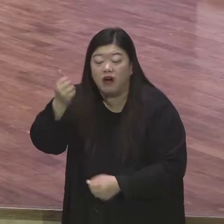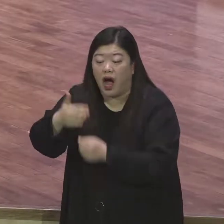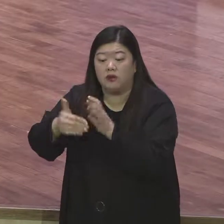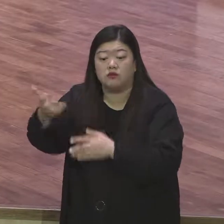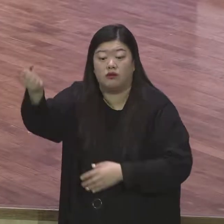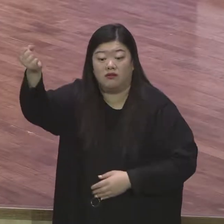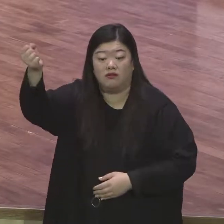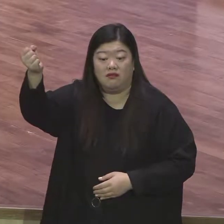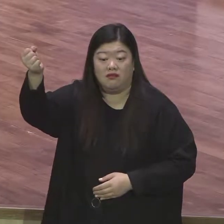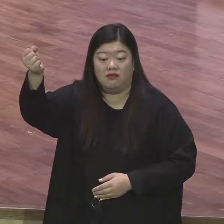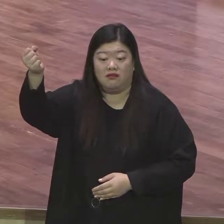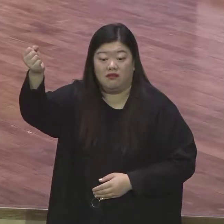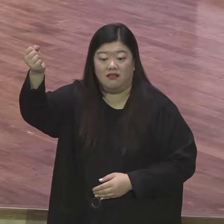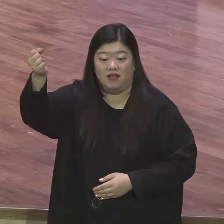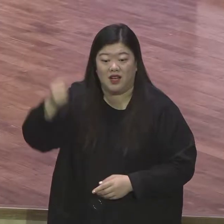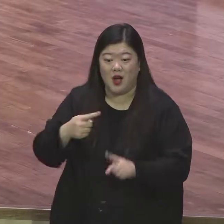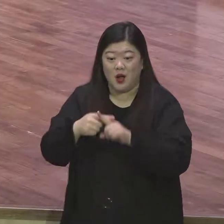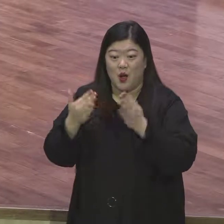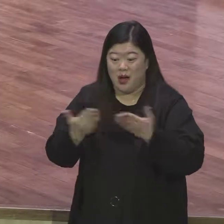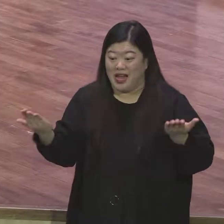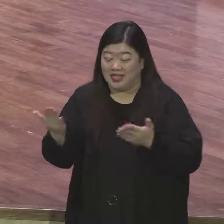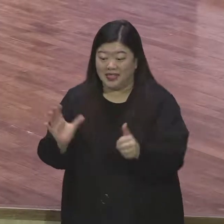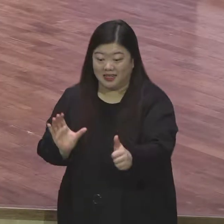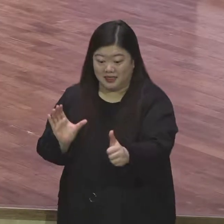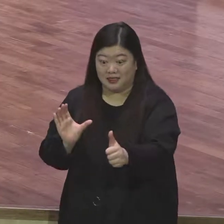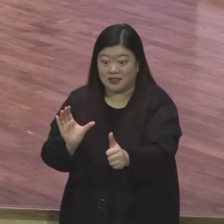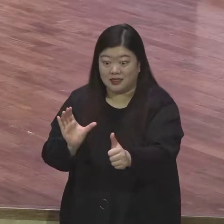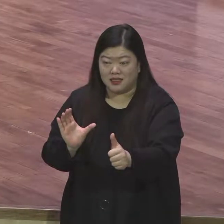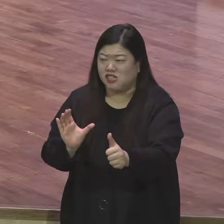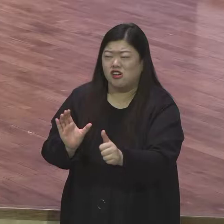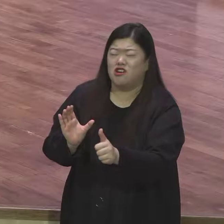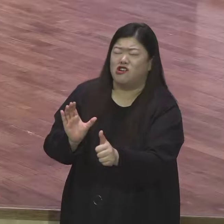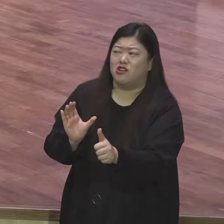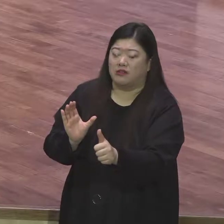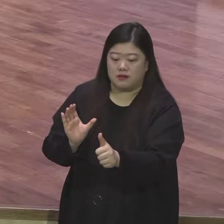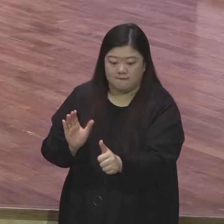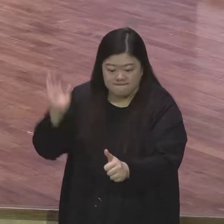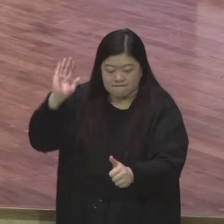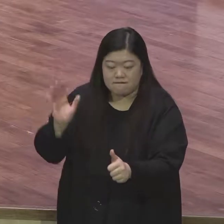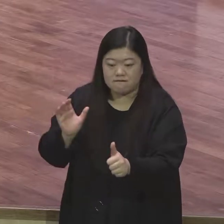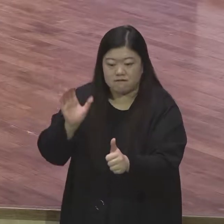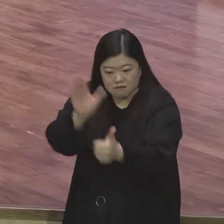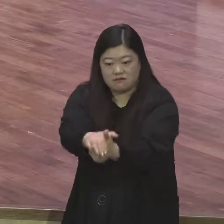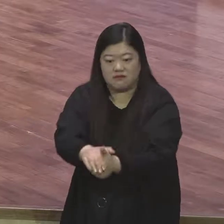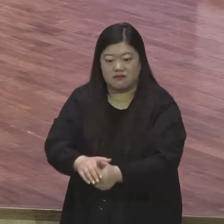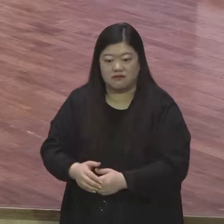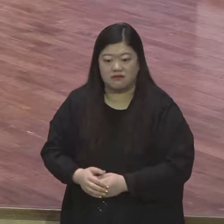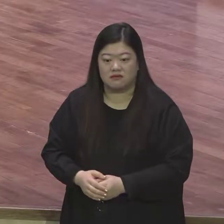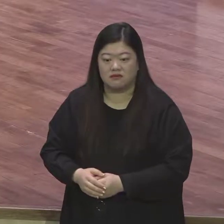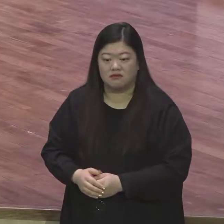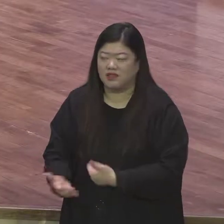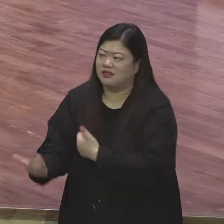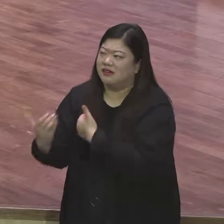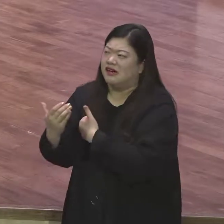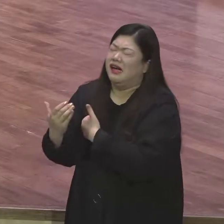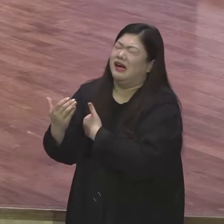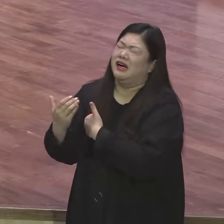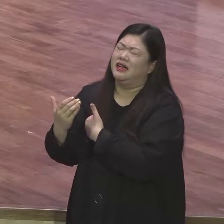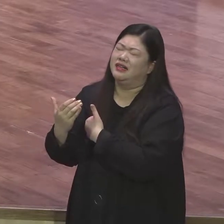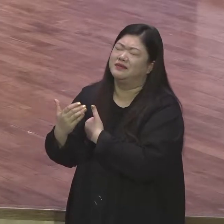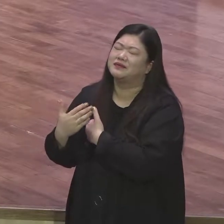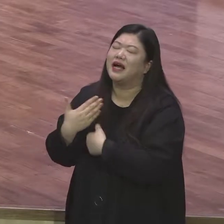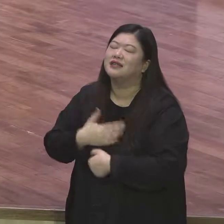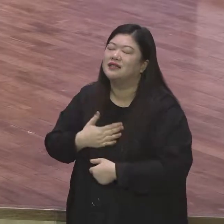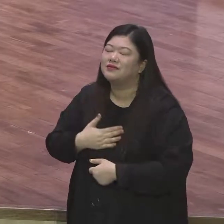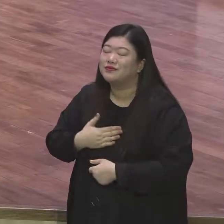교회를 통하여 직분 주면 두르고 떨림으로 저는 능력이 없지만 저는 부족하지만 감당할 수 힘을 주실 줄 믿습니다. 그리고 받는